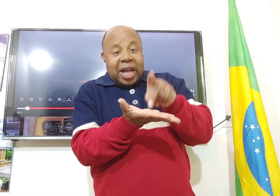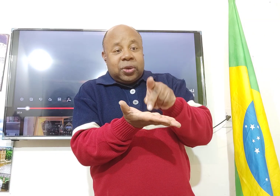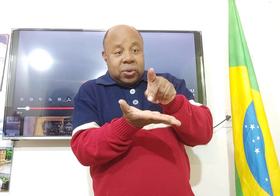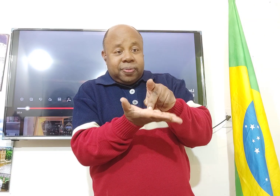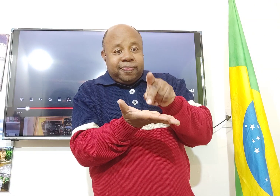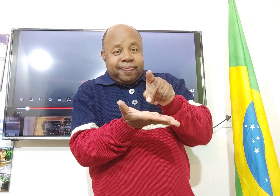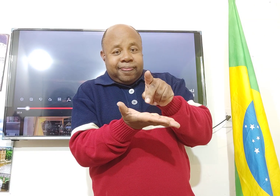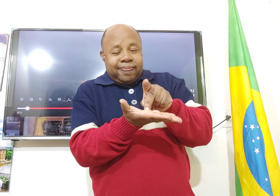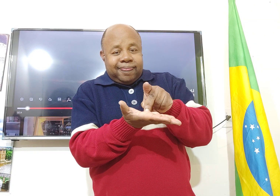fato.